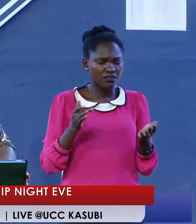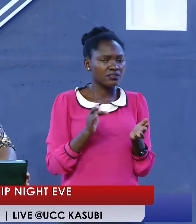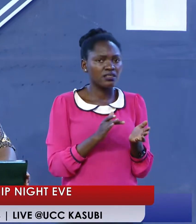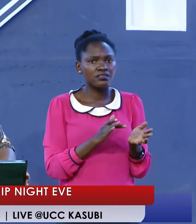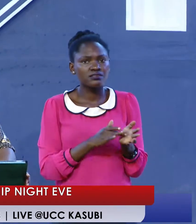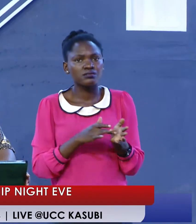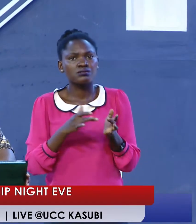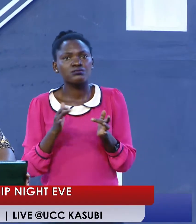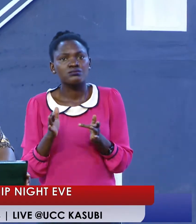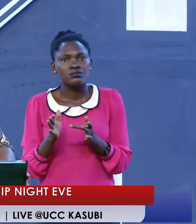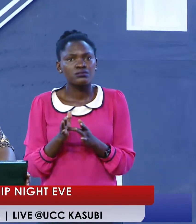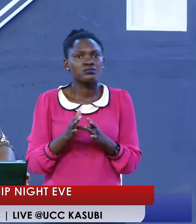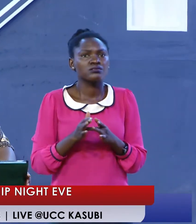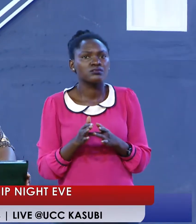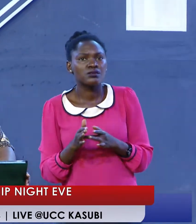gato senza